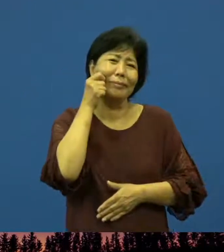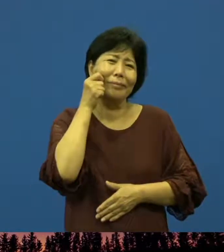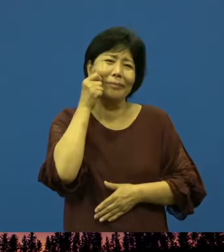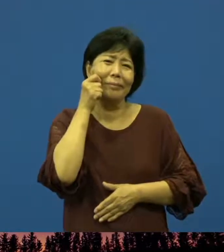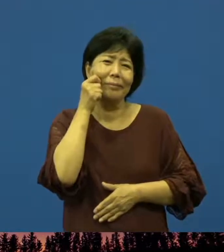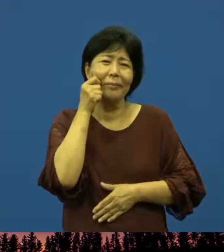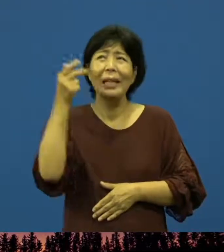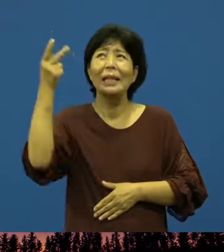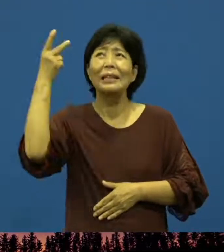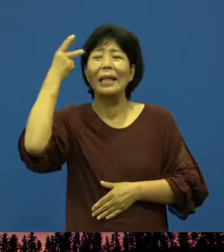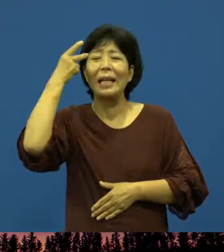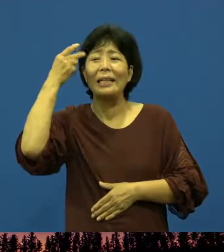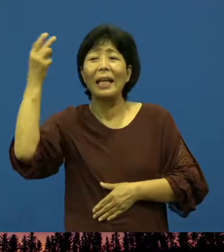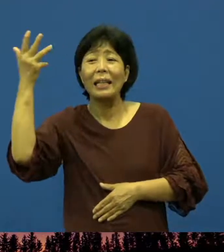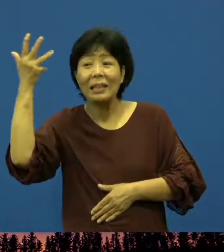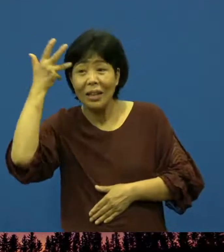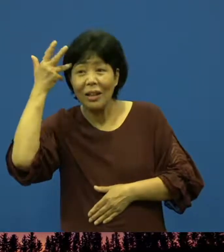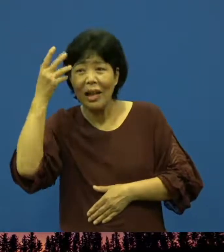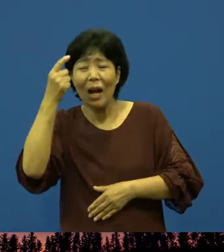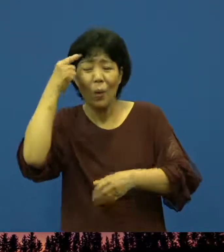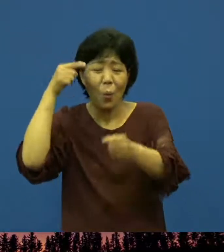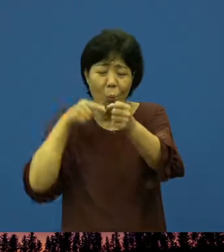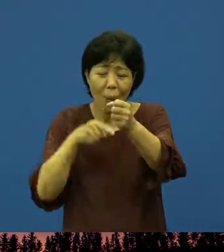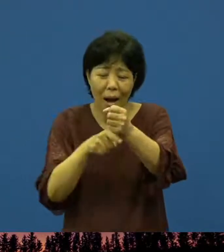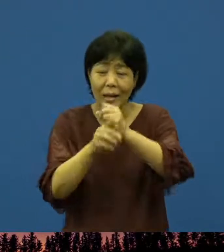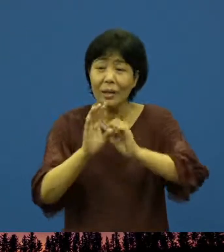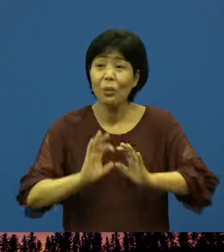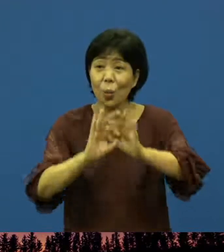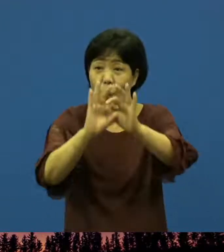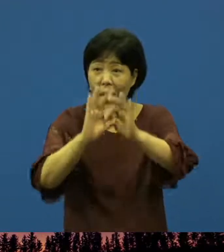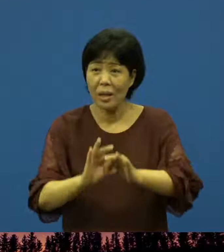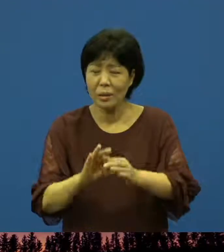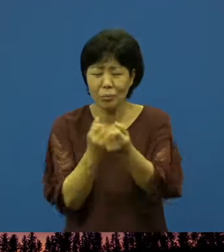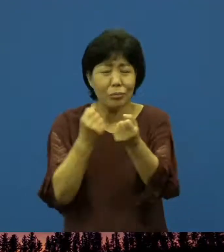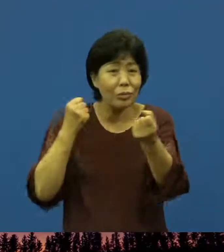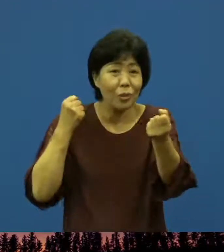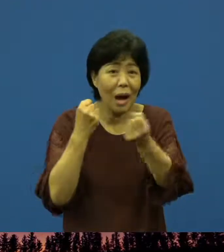철학이나 과학도 생명을 얻게 할 수는 없어요.